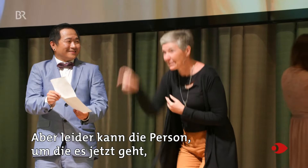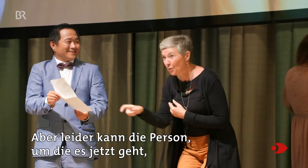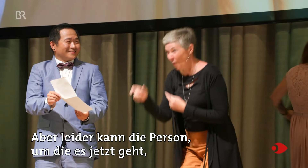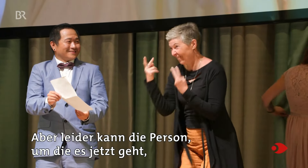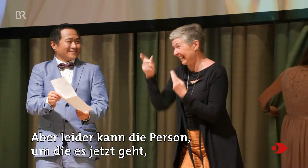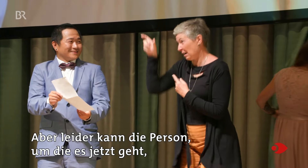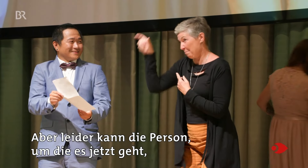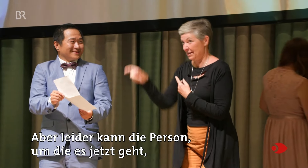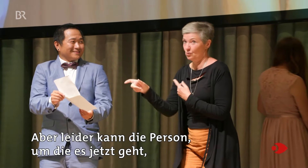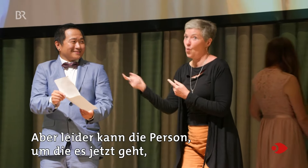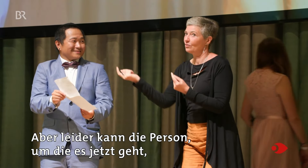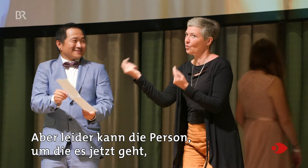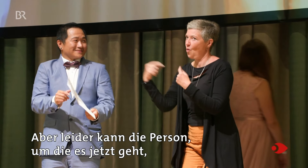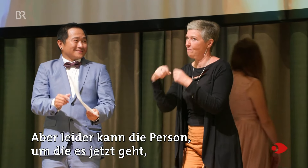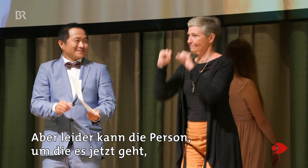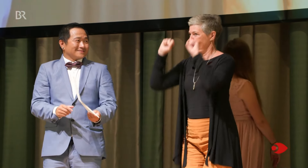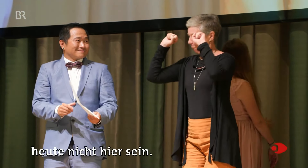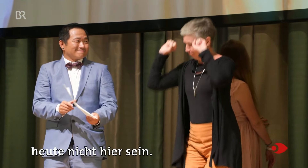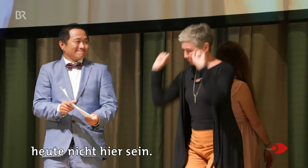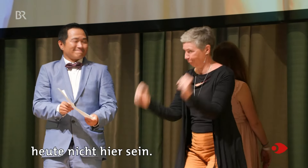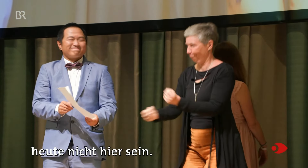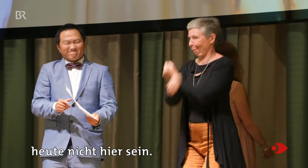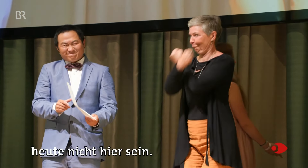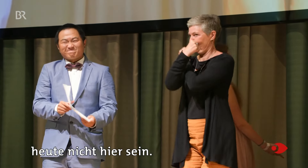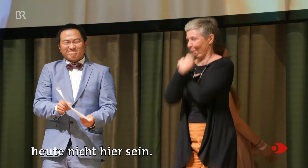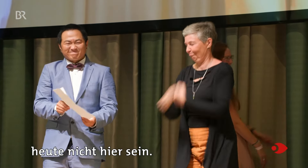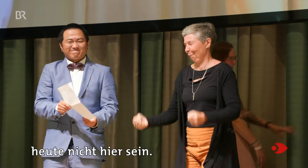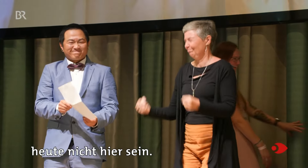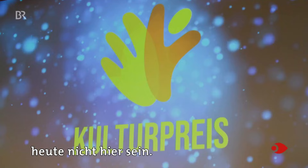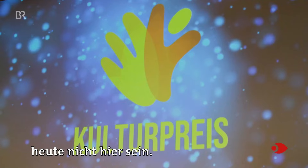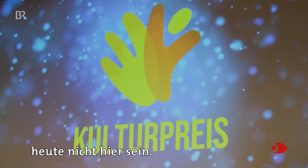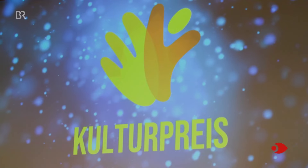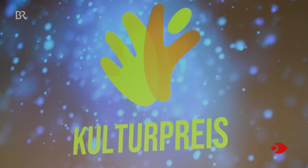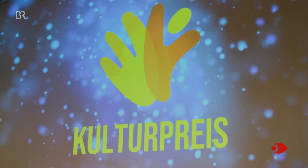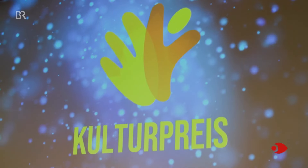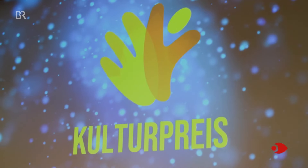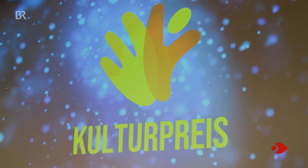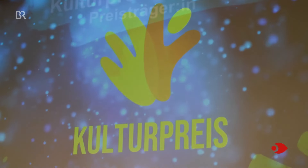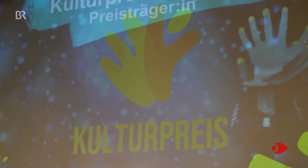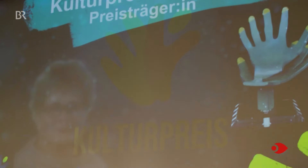die Person, um die es jetzt geht, heute nicht hier sein.